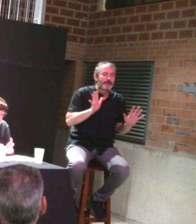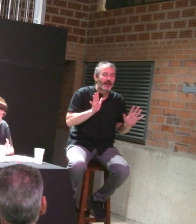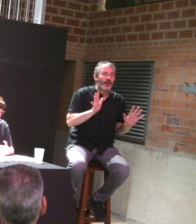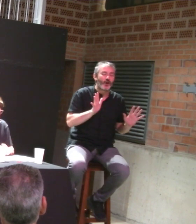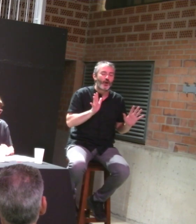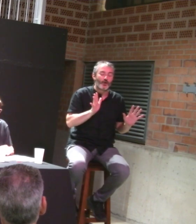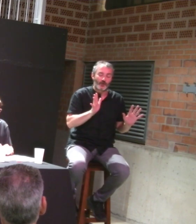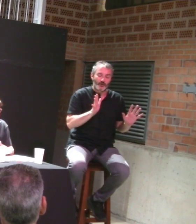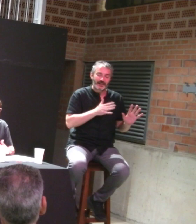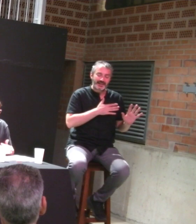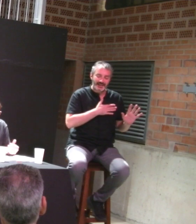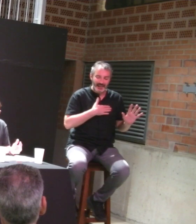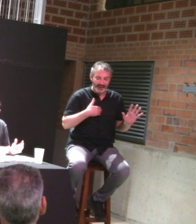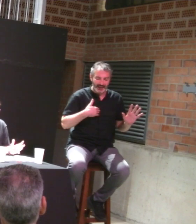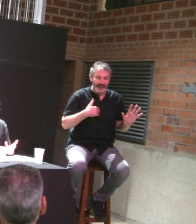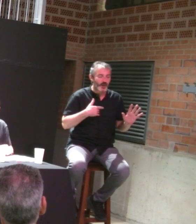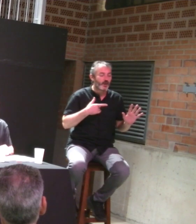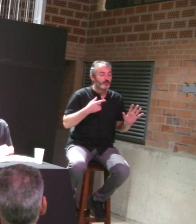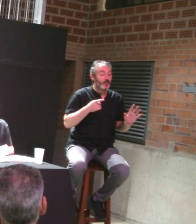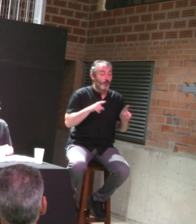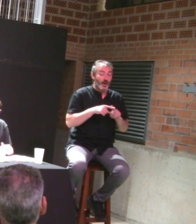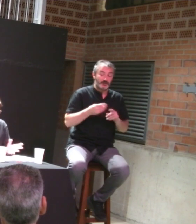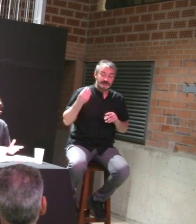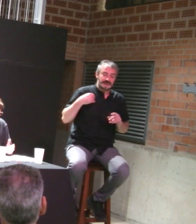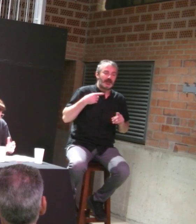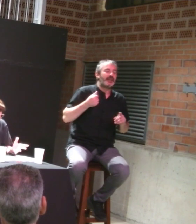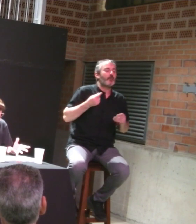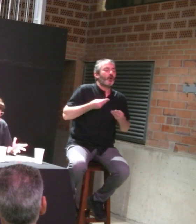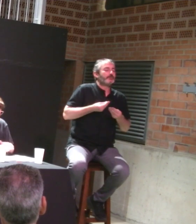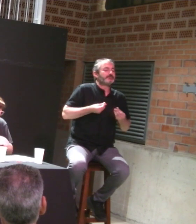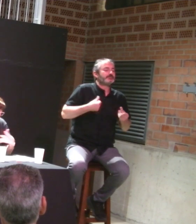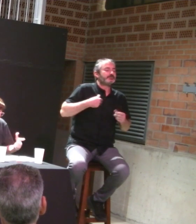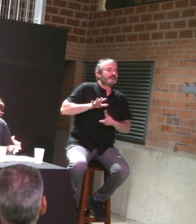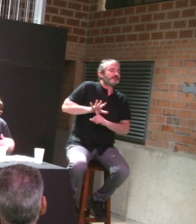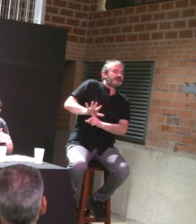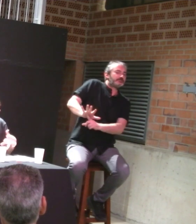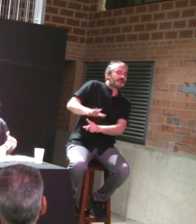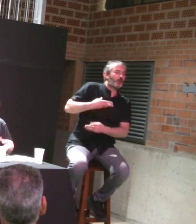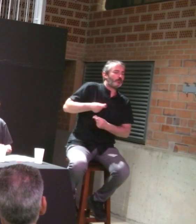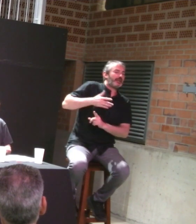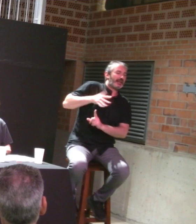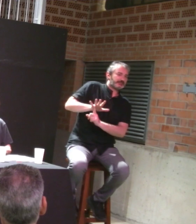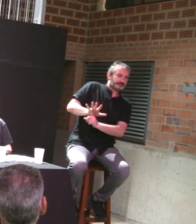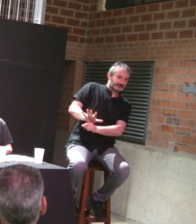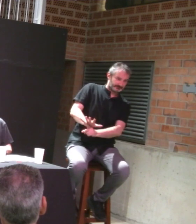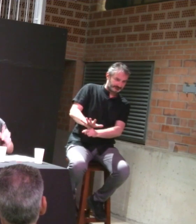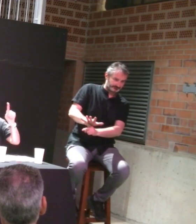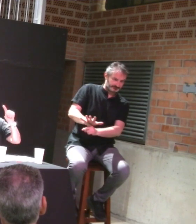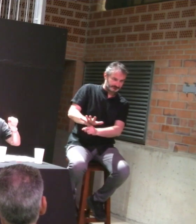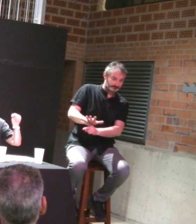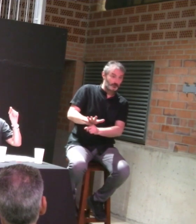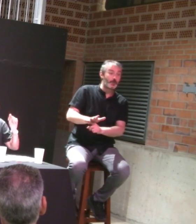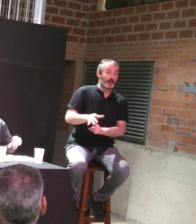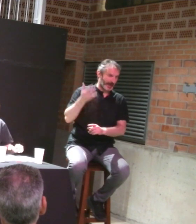forma encubierta de excluirlas de los lugares de trabajo, de las fábricas o de los talleres,